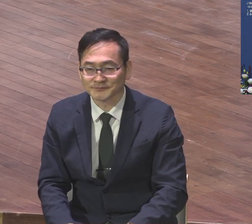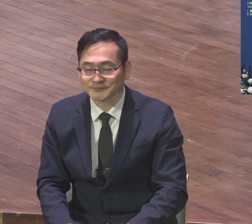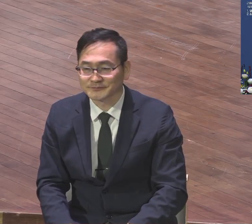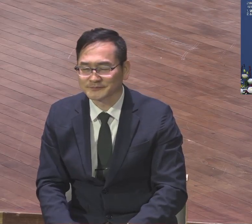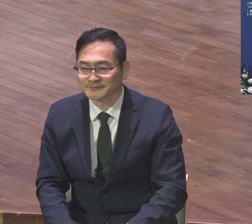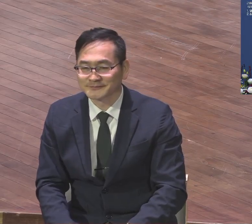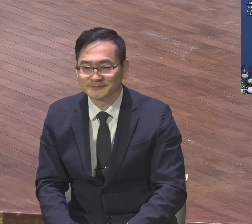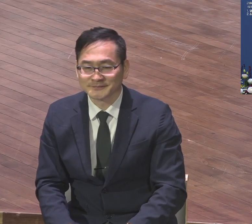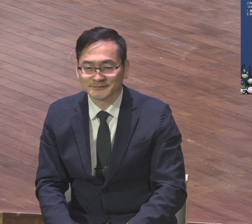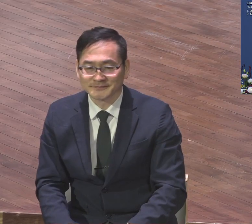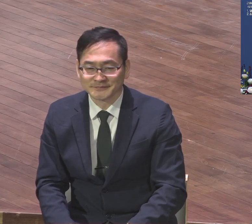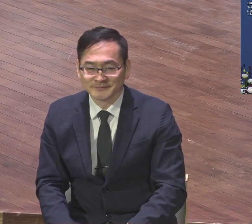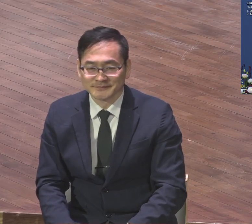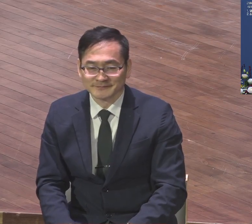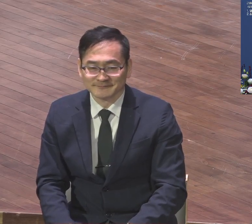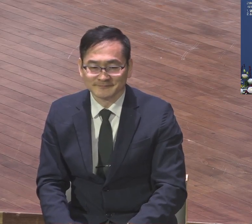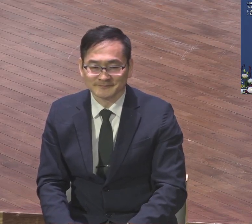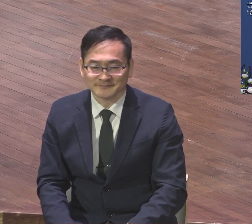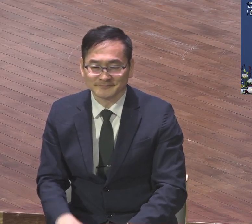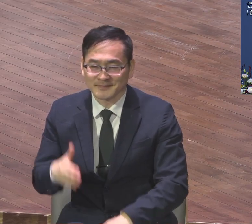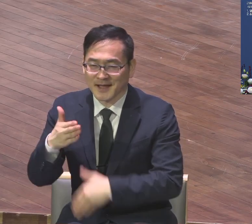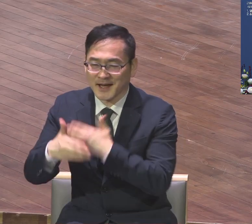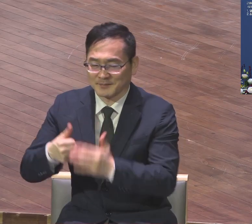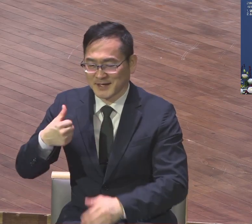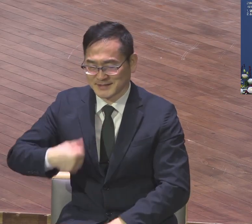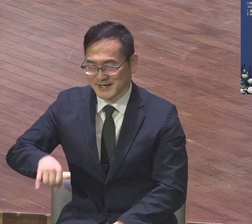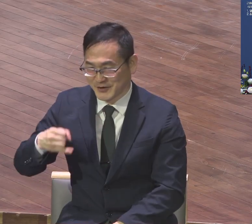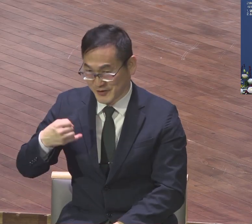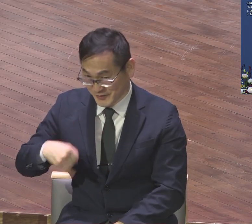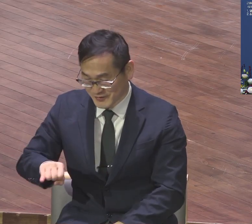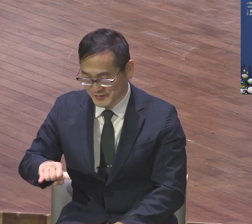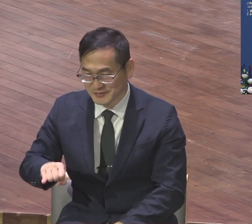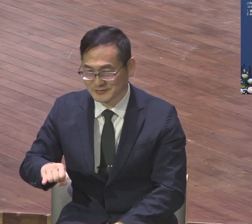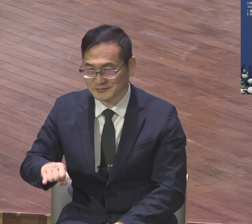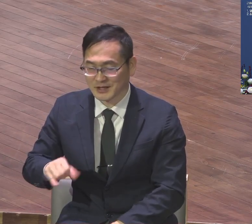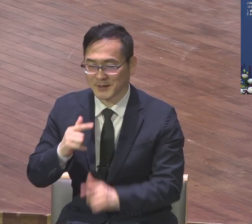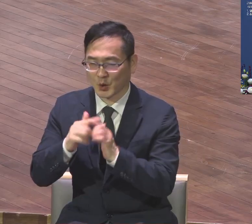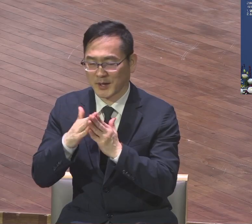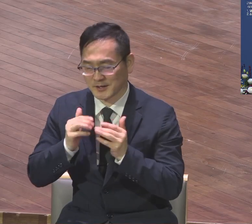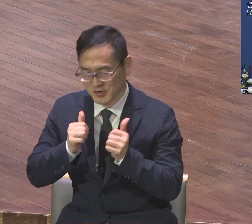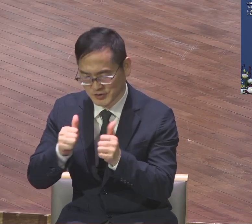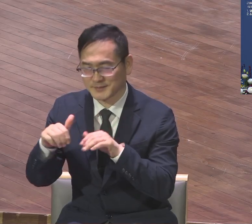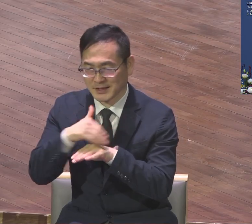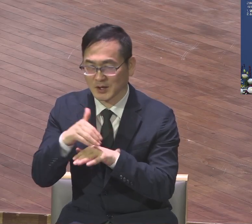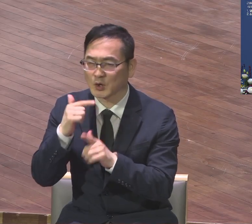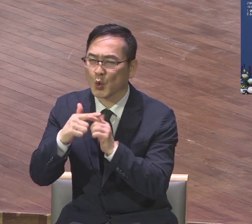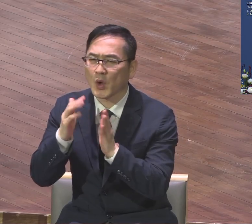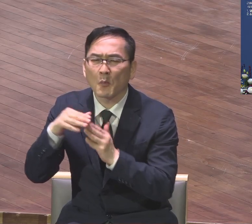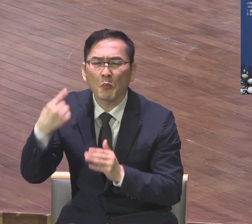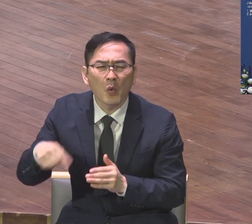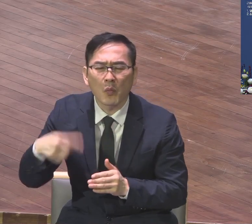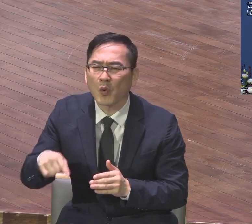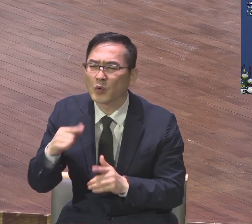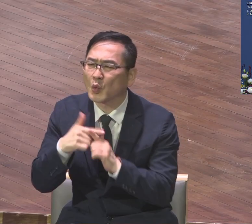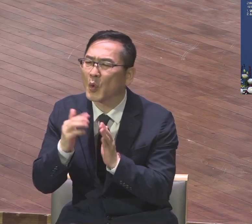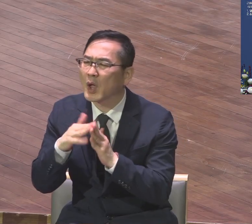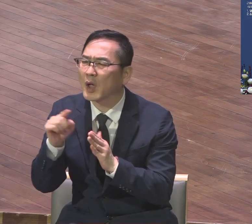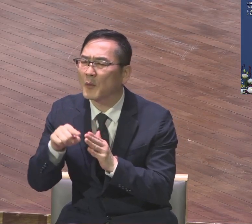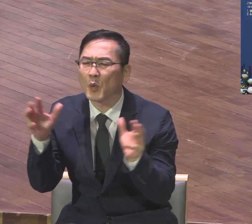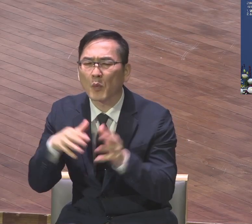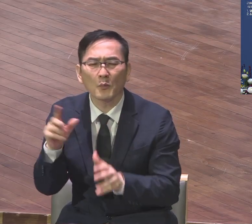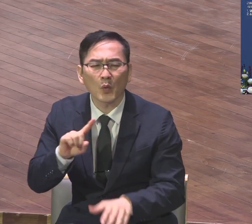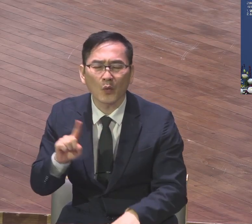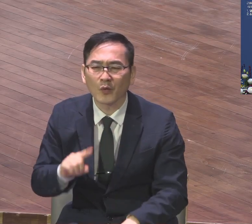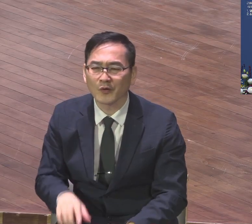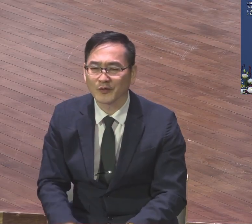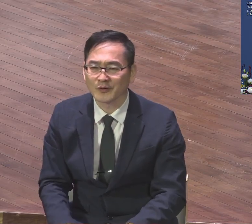우리 새가족들은요, 하나님의 자녀가 됐기 때문에 이제 교회에 나오게 되면 교회가 뭐 하는 것인지, 교회가